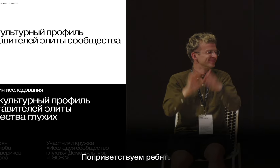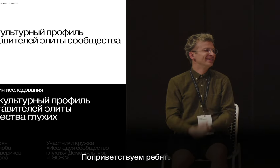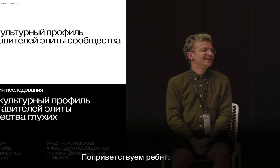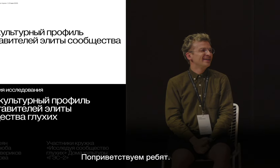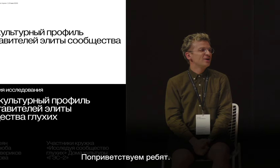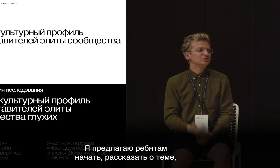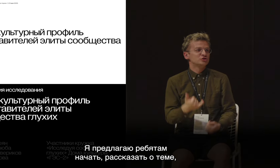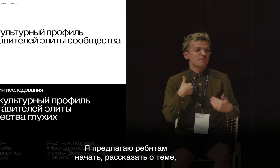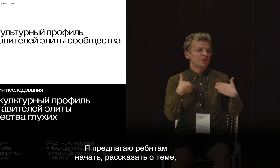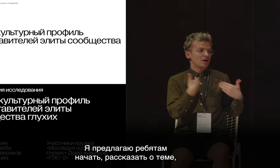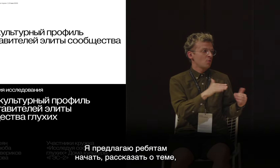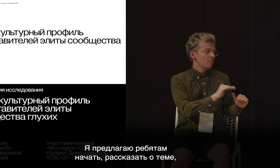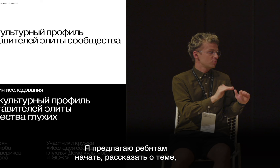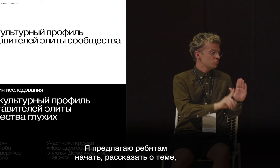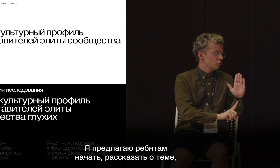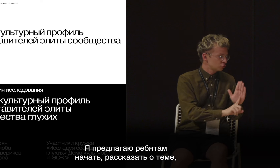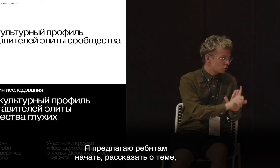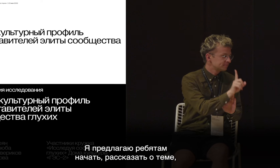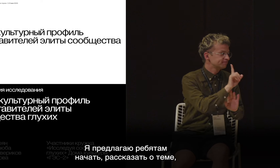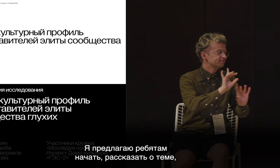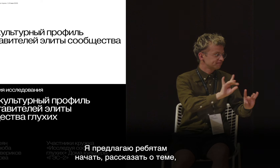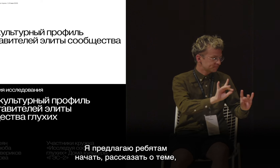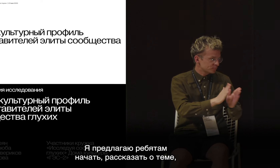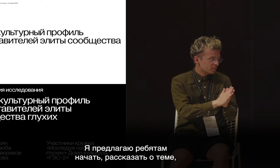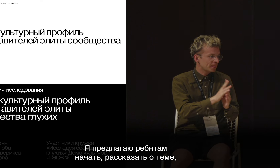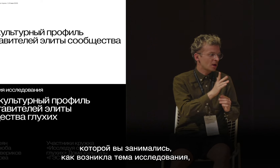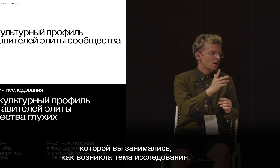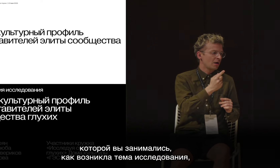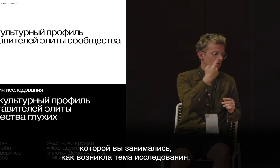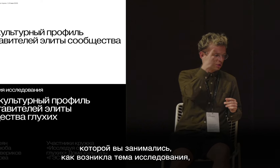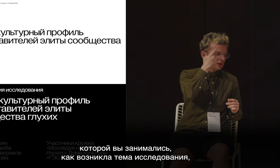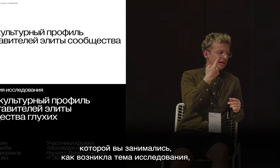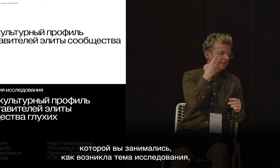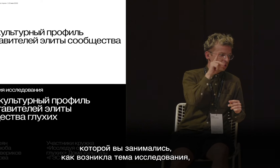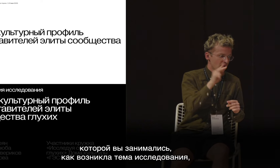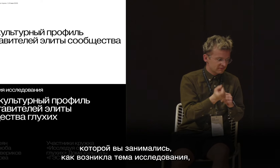Поприветствуем ребят. Я предлагаю ребятам начать, но